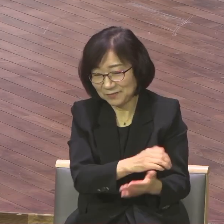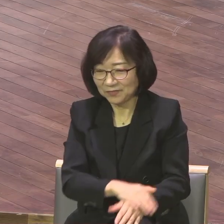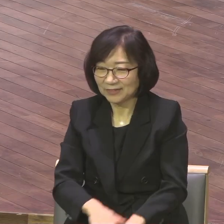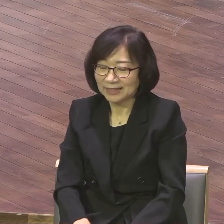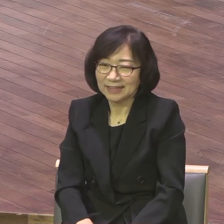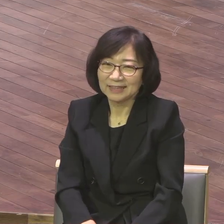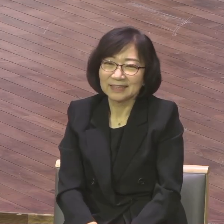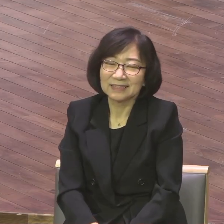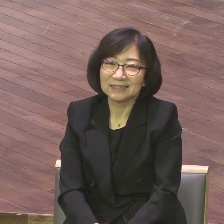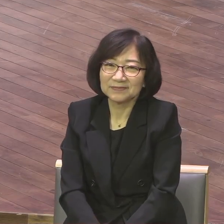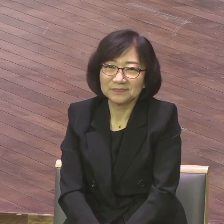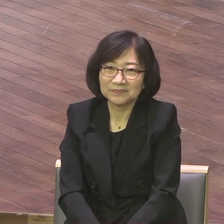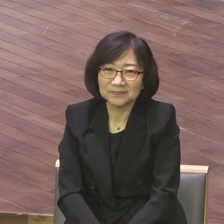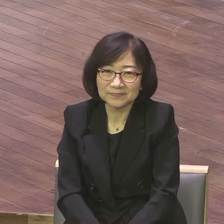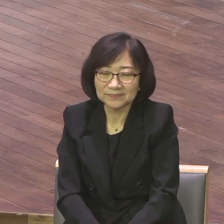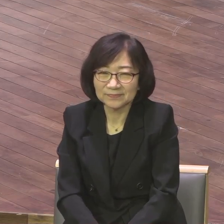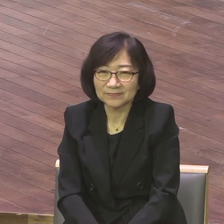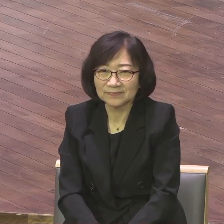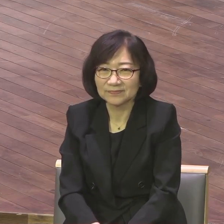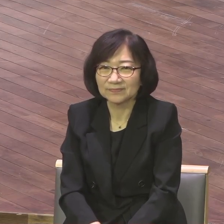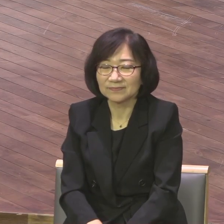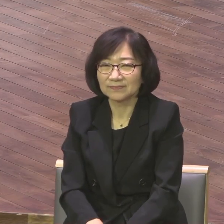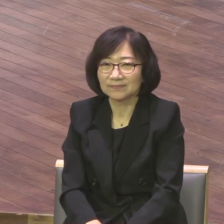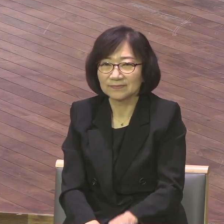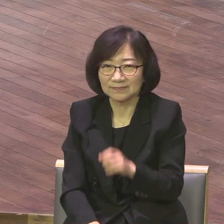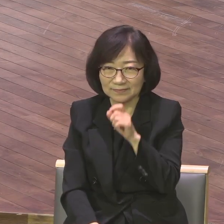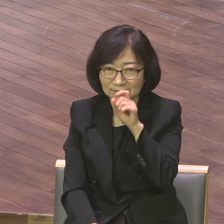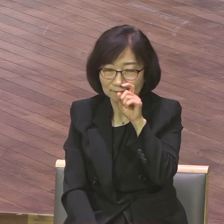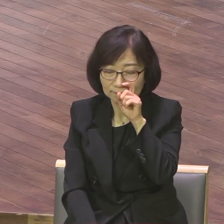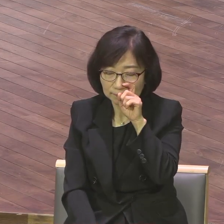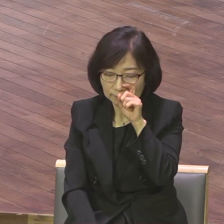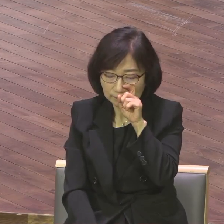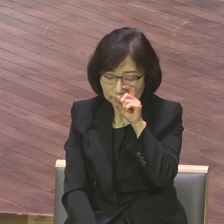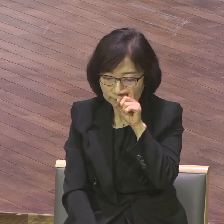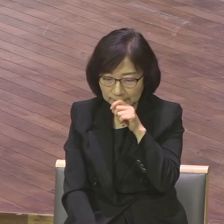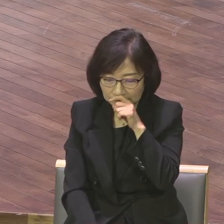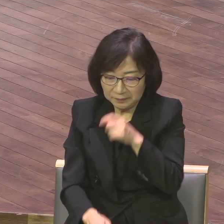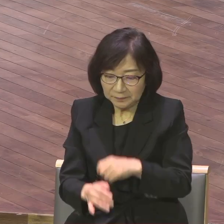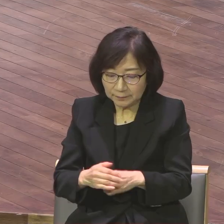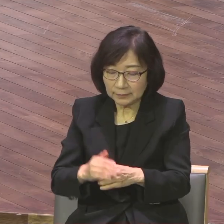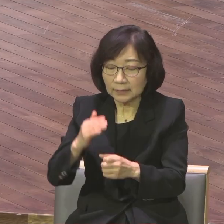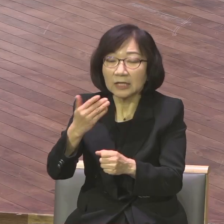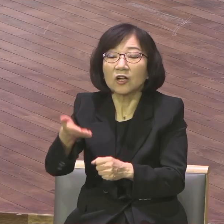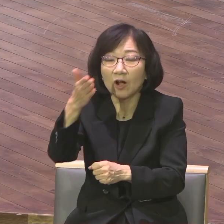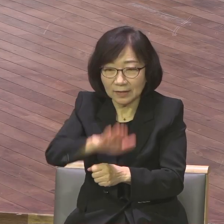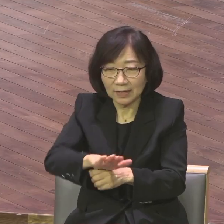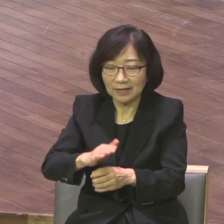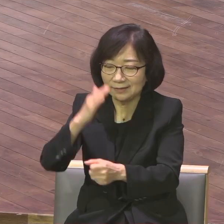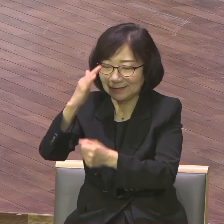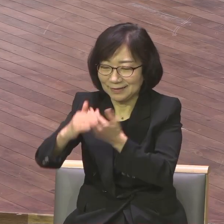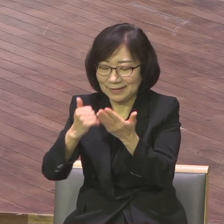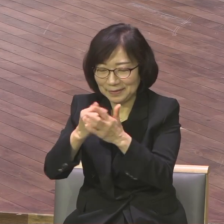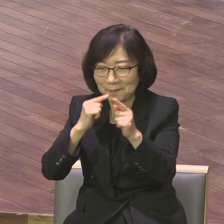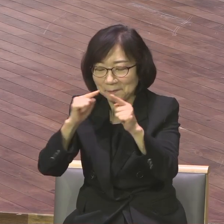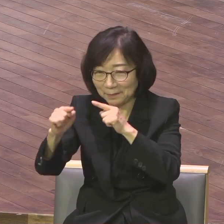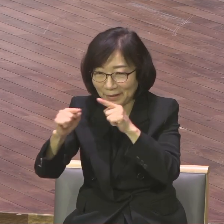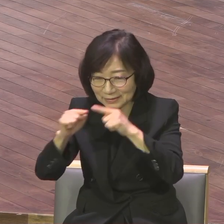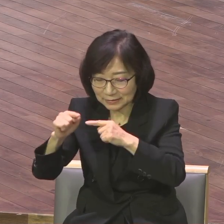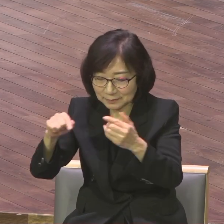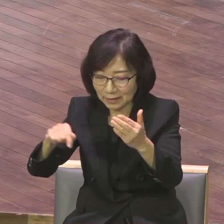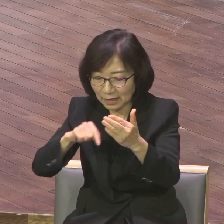어디 있느냐. 말씀 속에 영적 진리를 깨닫고 그 축복을 맛보는 것이